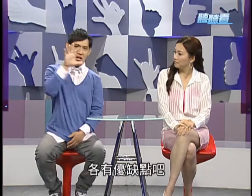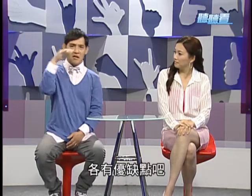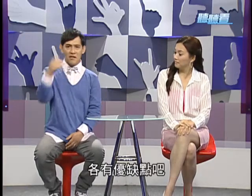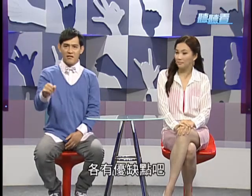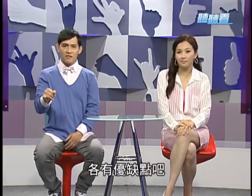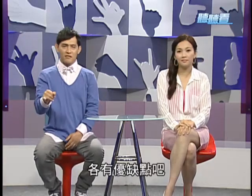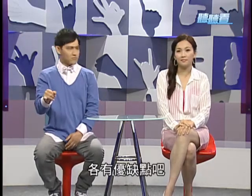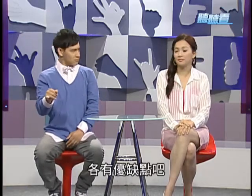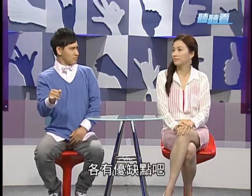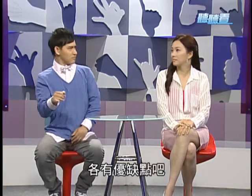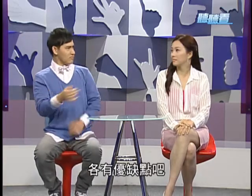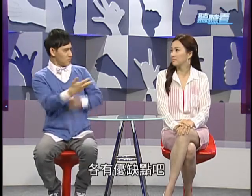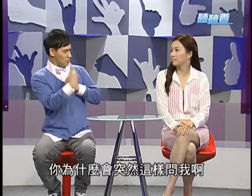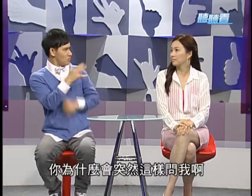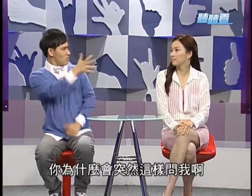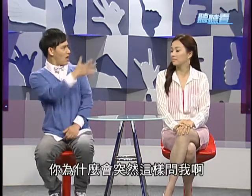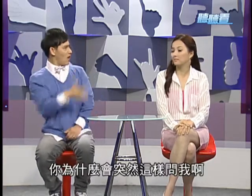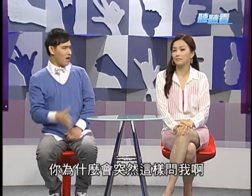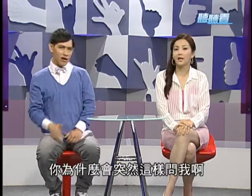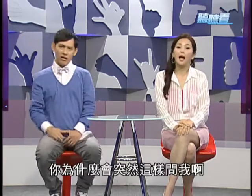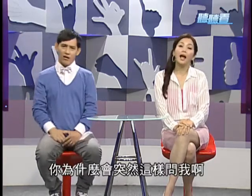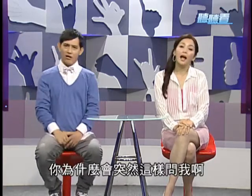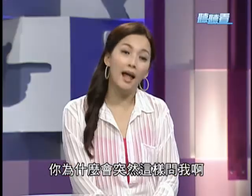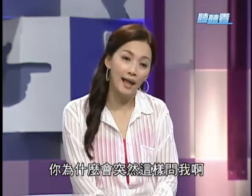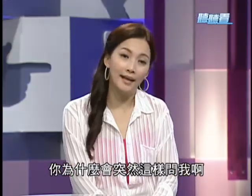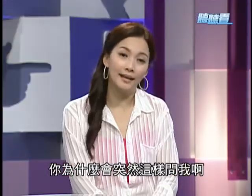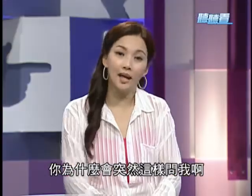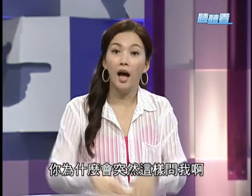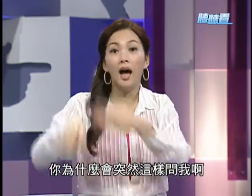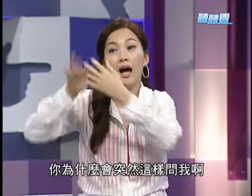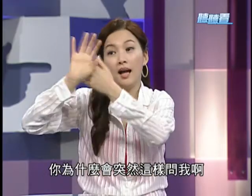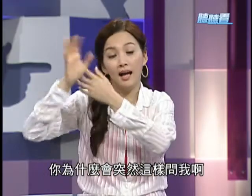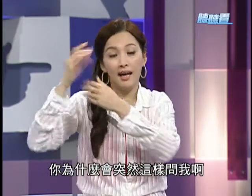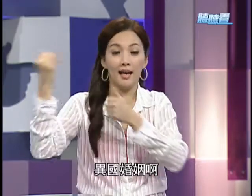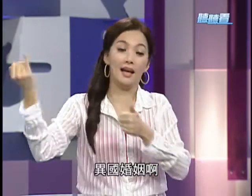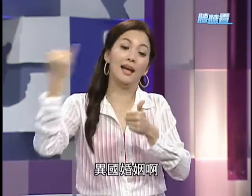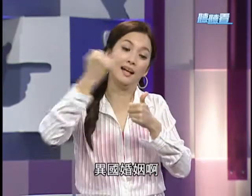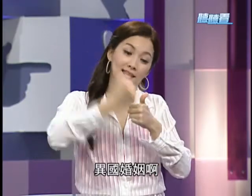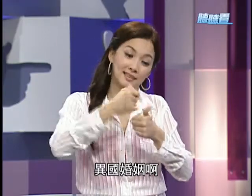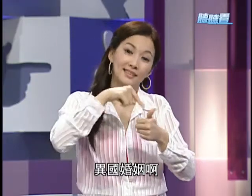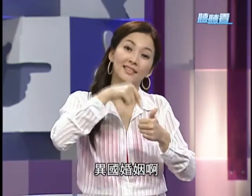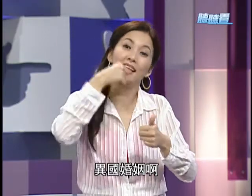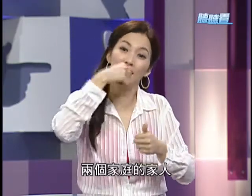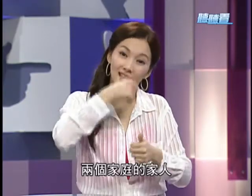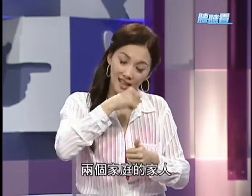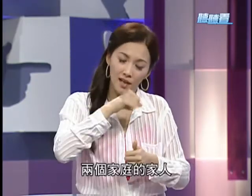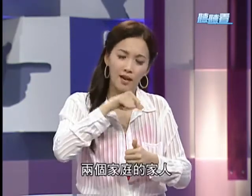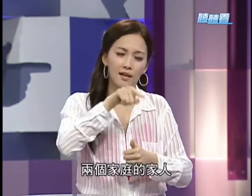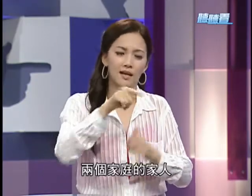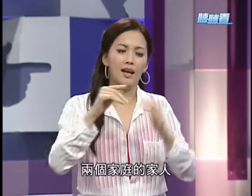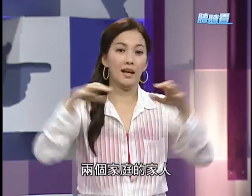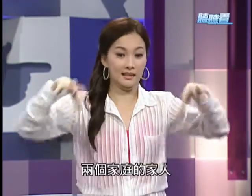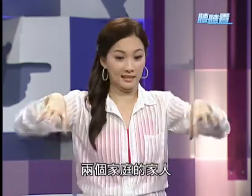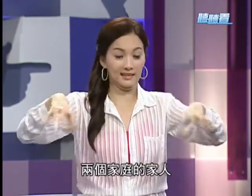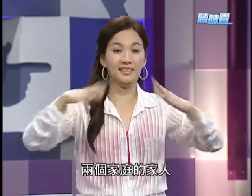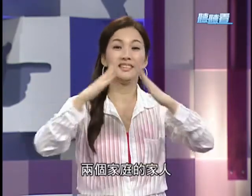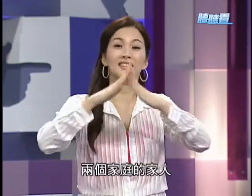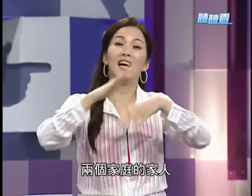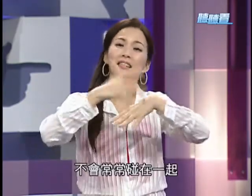缺点吧。你为什么会突然这样问我啊？ 异国婚姻啊，两个家庭的家人不会常